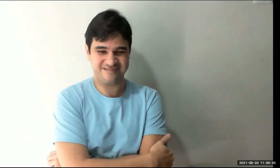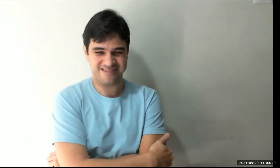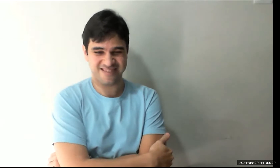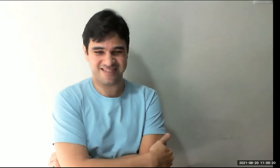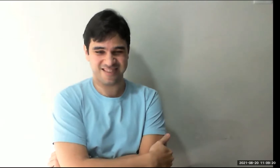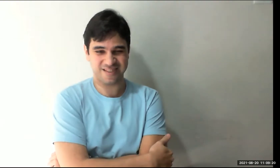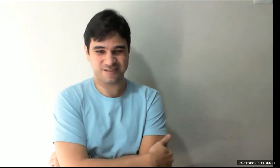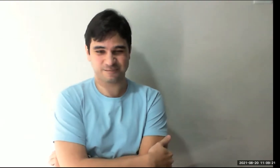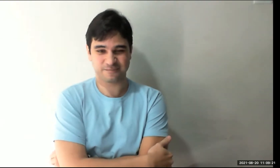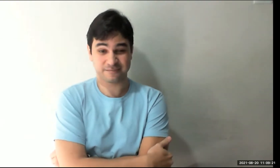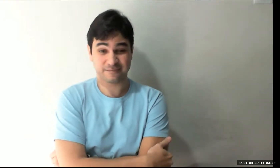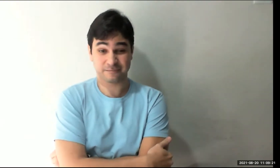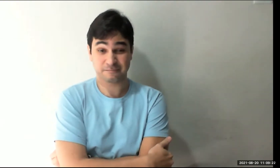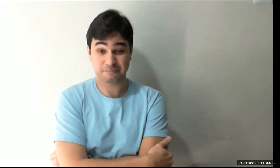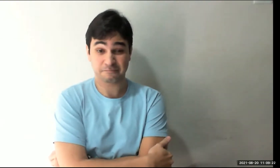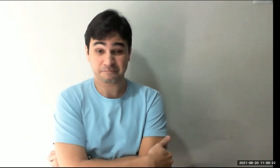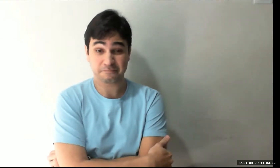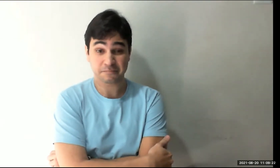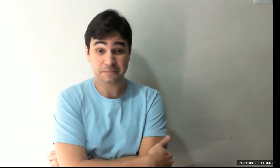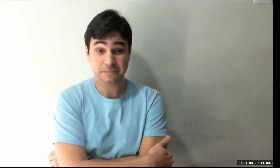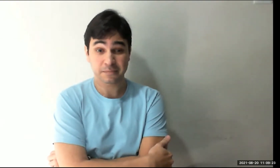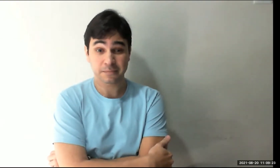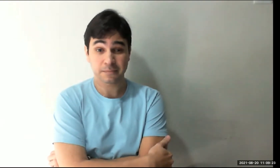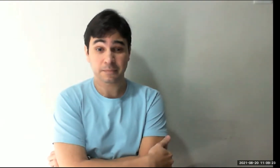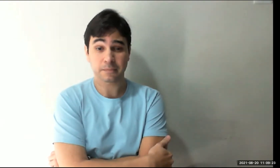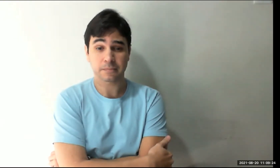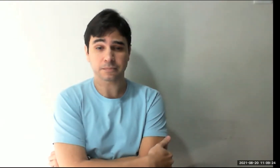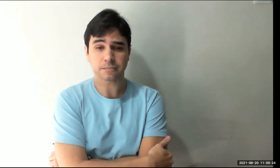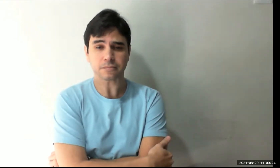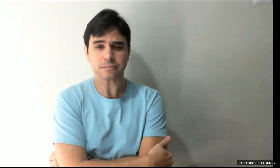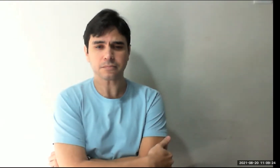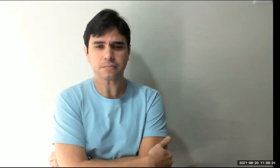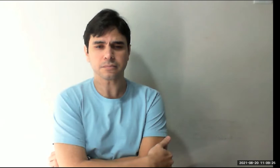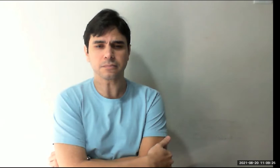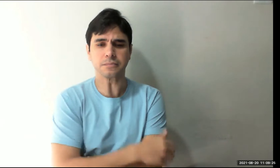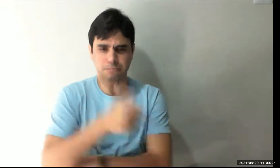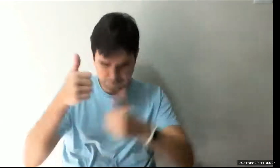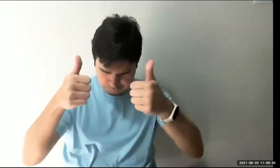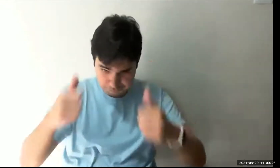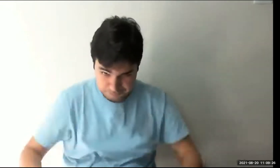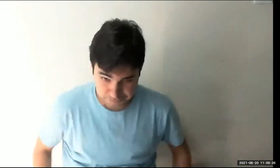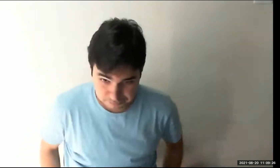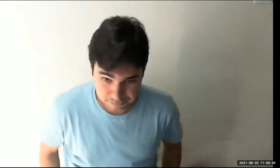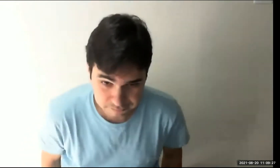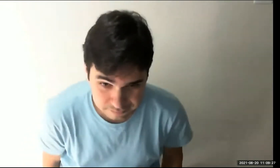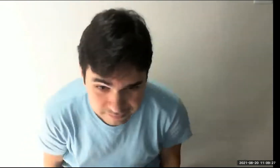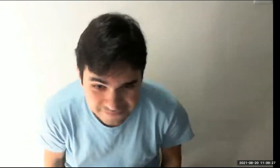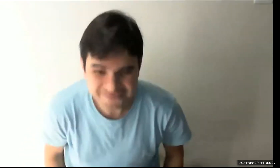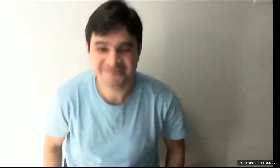aqui. Eu acho, rapidinho, Vilma falando, ó, Vilma falando. Sim, estou te vendo.